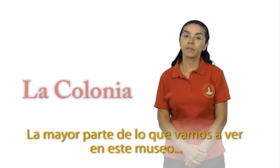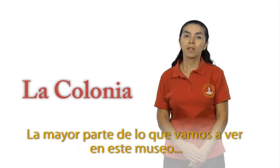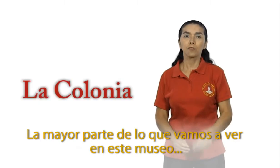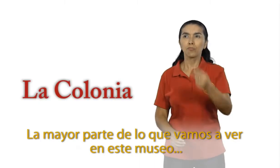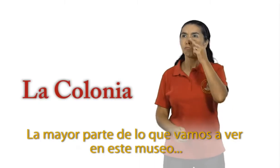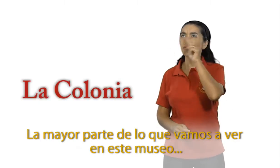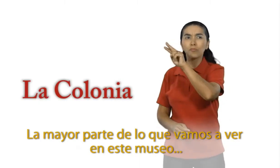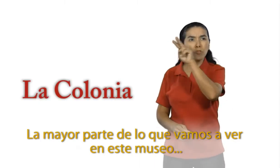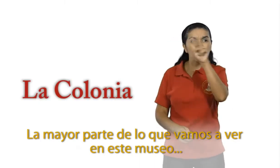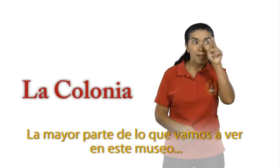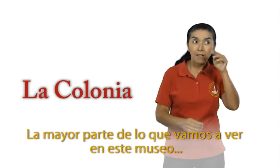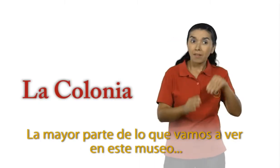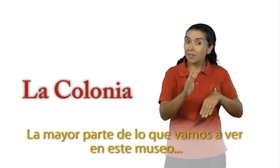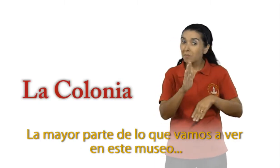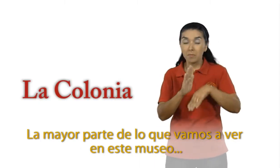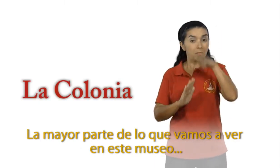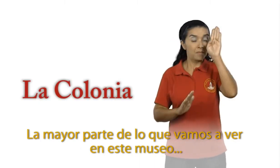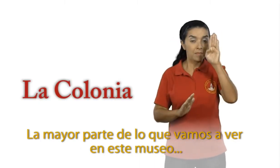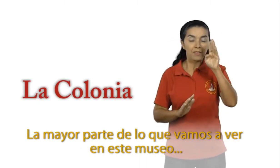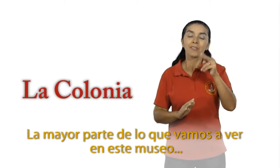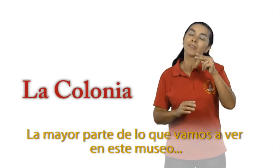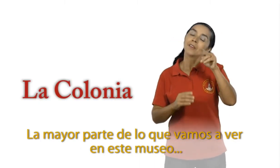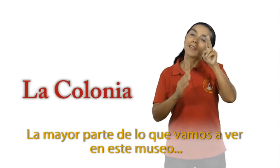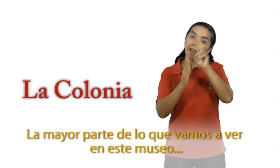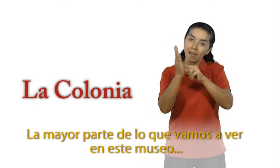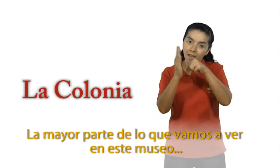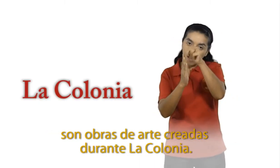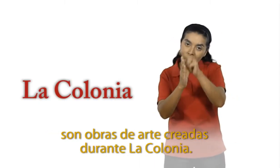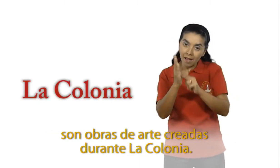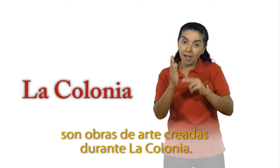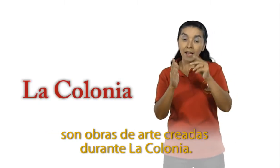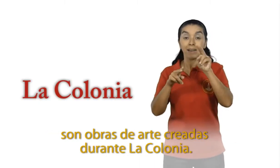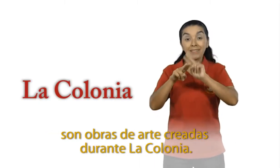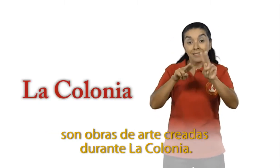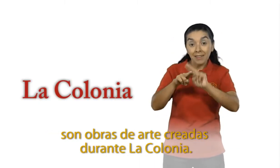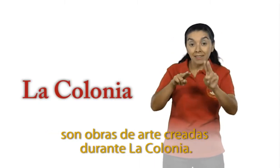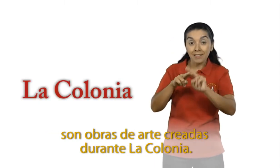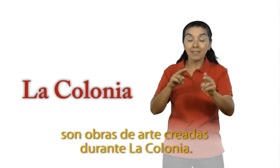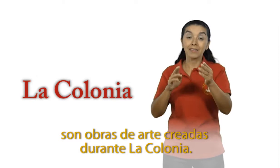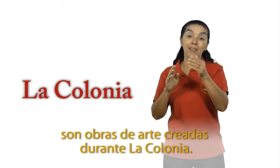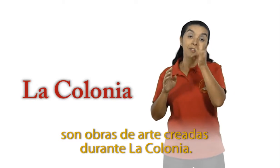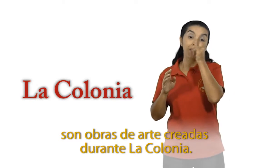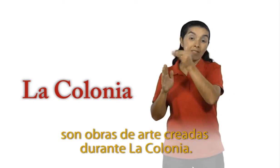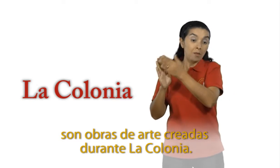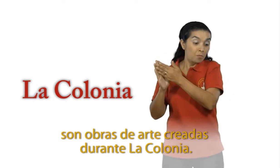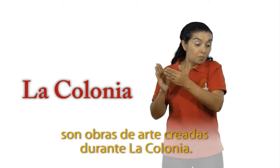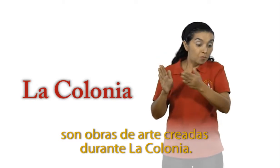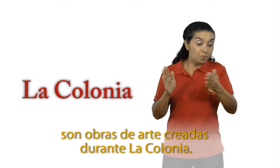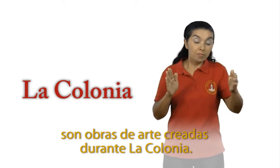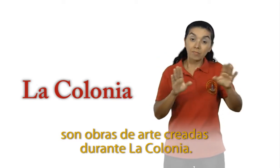La mayor parte de lo que vamos a ver en este museo son obras de arte creadas durante la colonia.